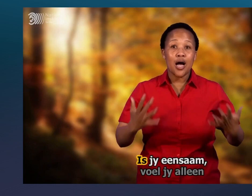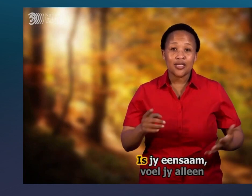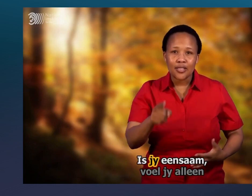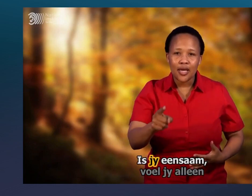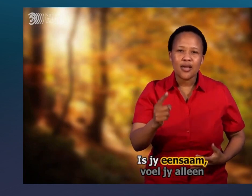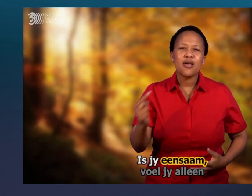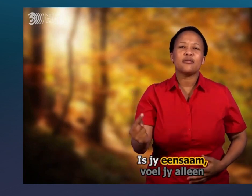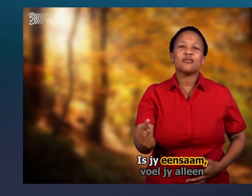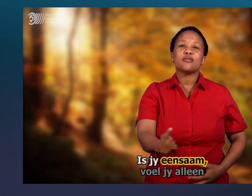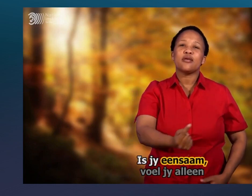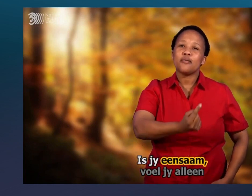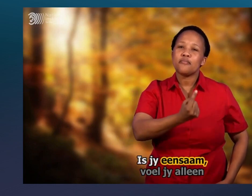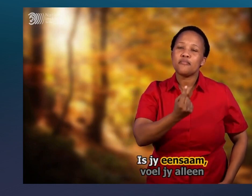Is jy eensaam?